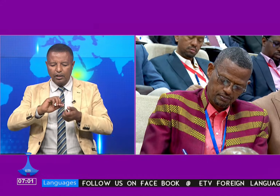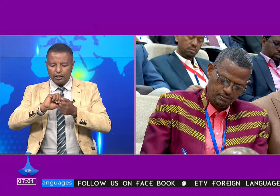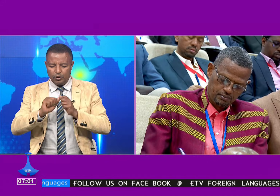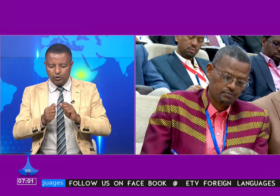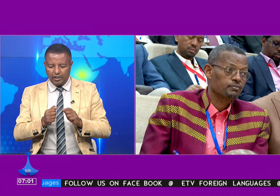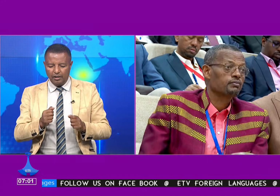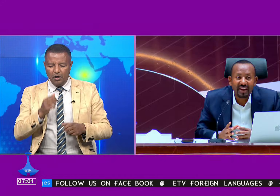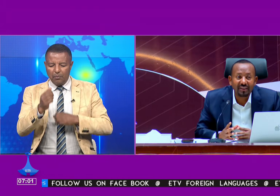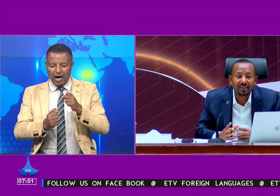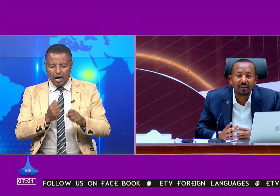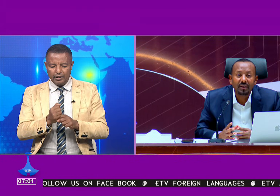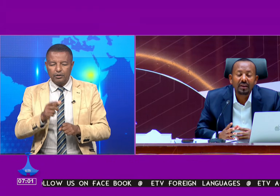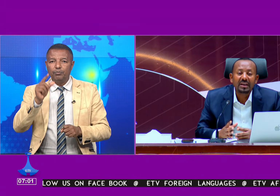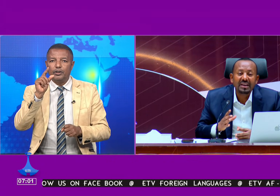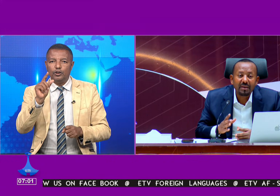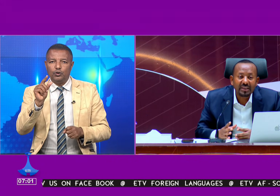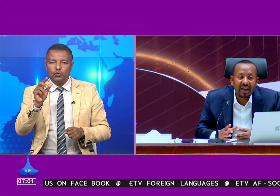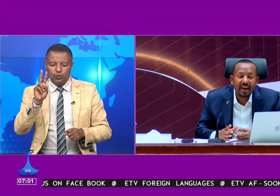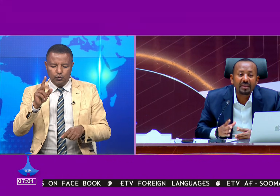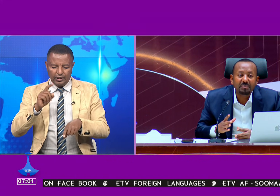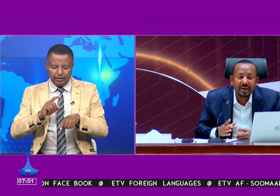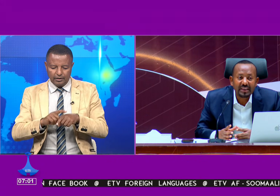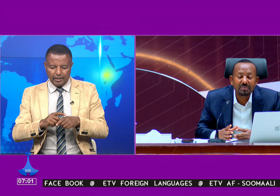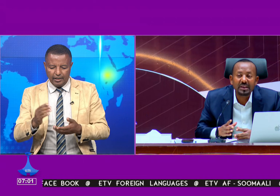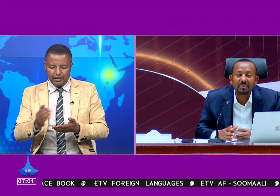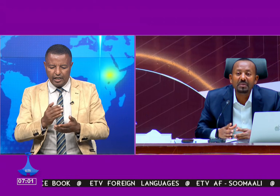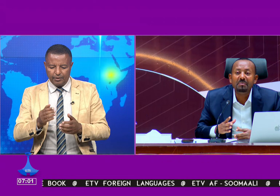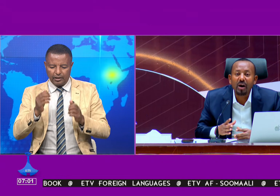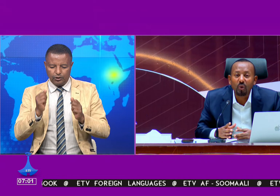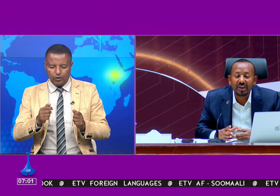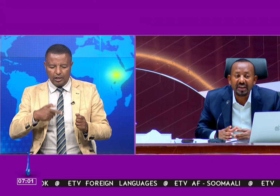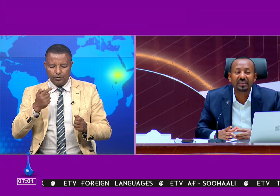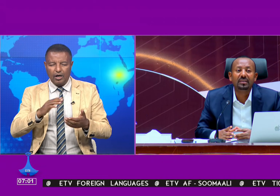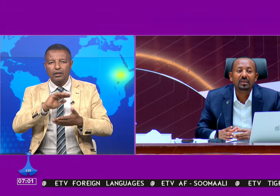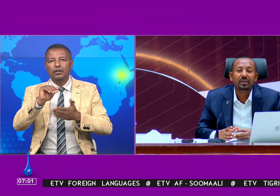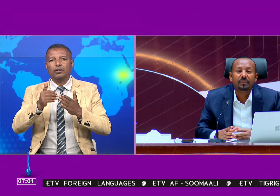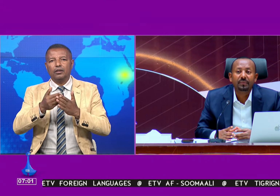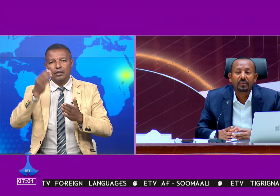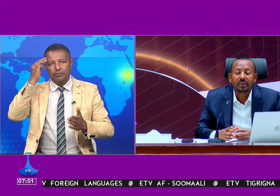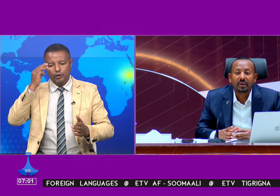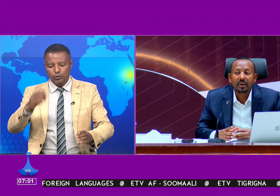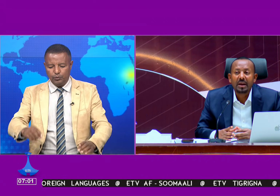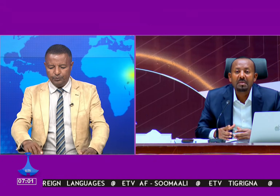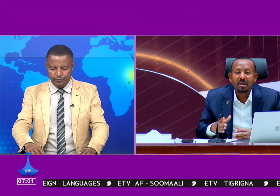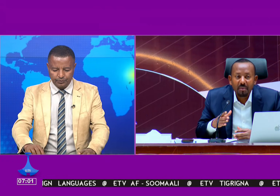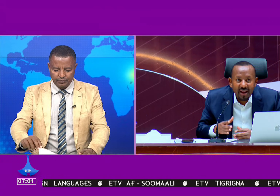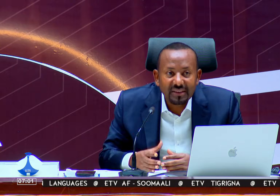ባህል ቀይሮታል። በዓመት በትንሹ 2 ጊዜ እንዲያመርት ተችሎታል ብለዋል ጠቅላይ